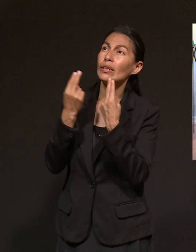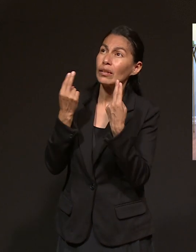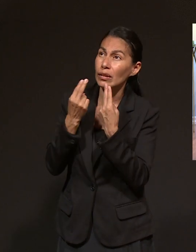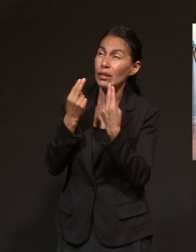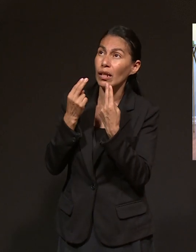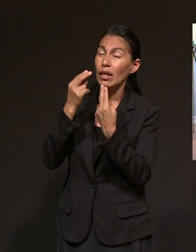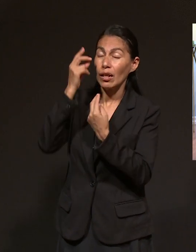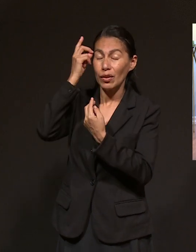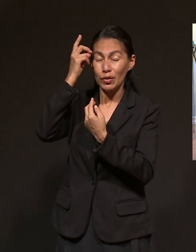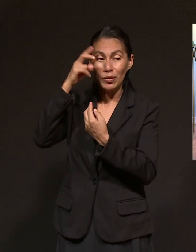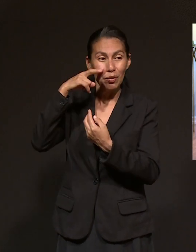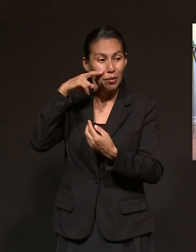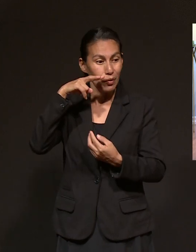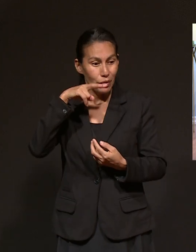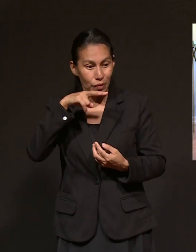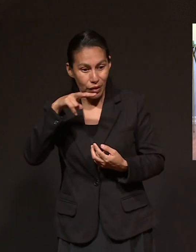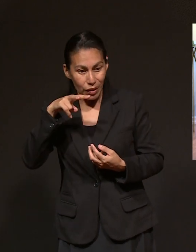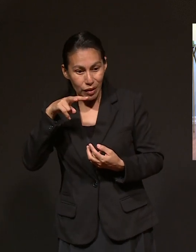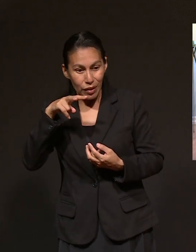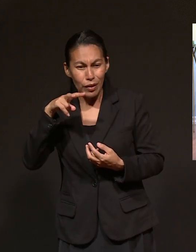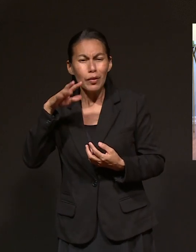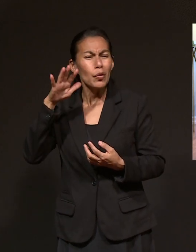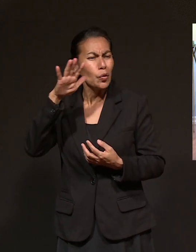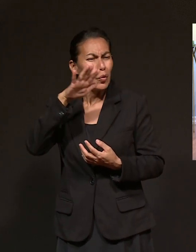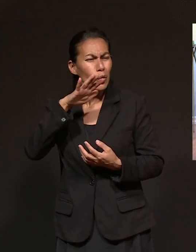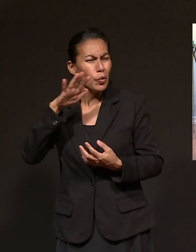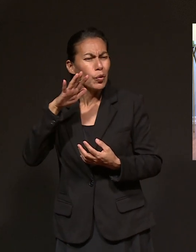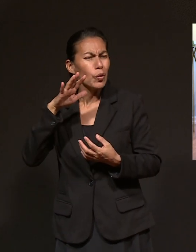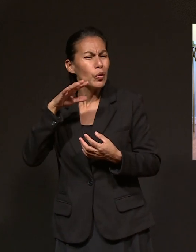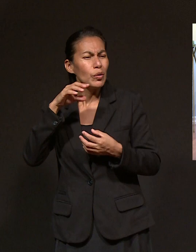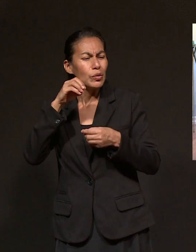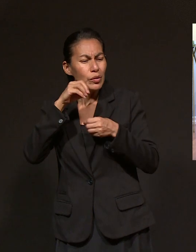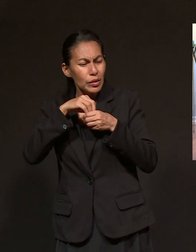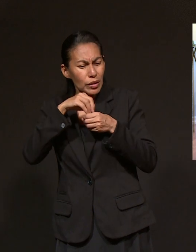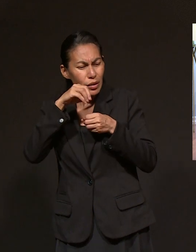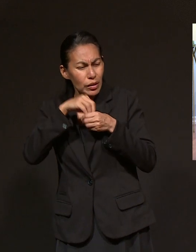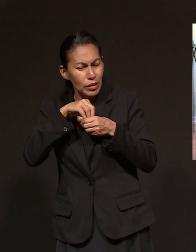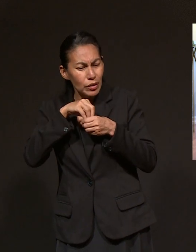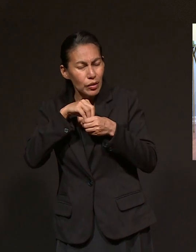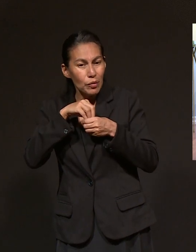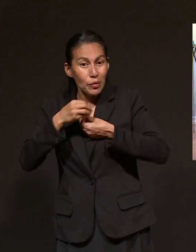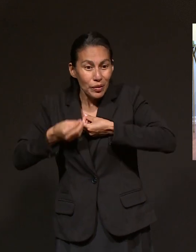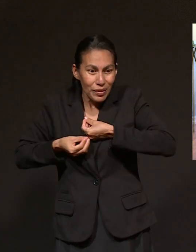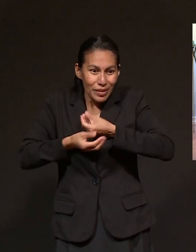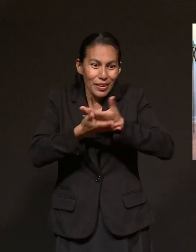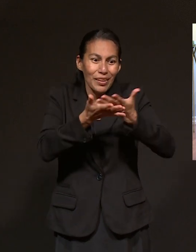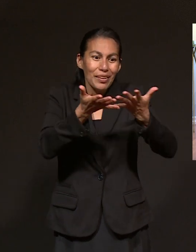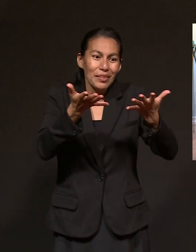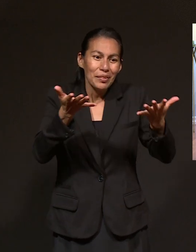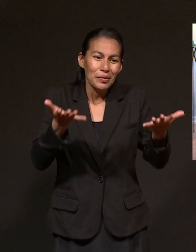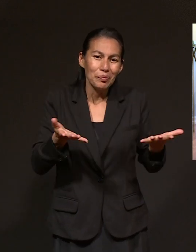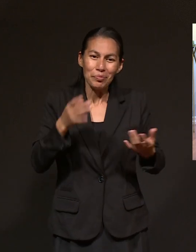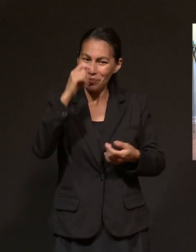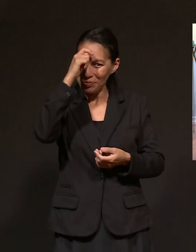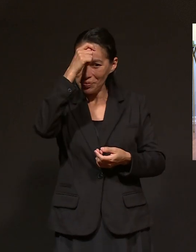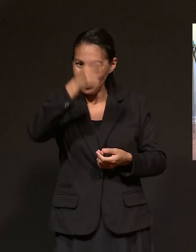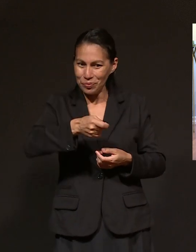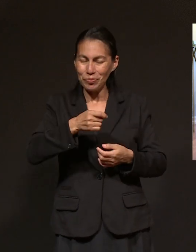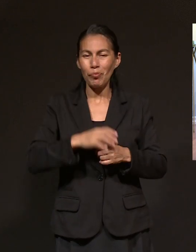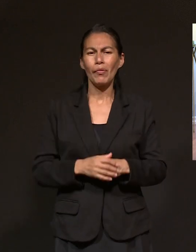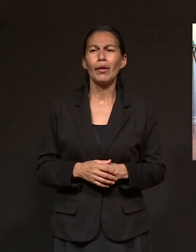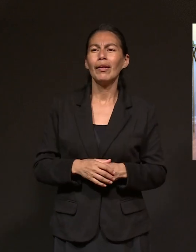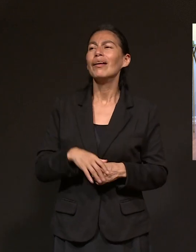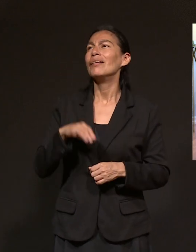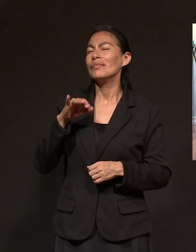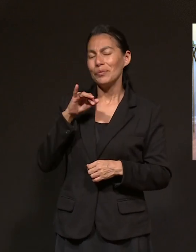gran necesidad que tienes. Y el Dios Padre nuestro que ve en lo secreto te recompensa